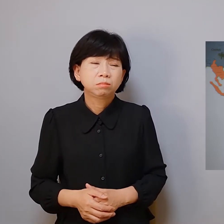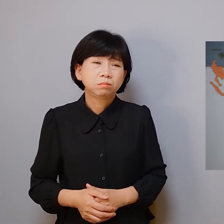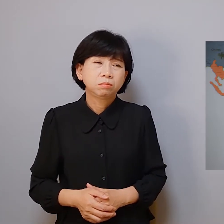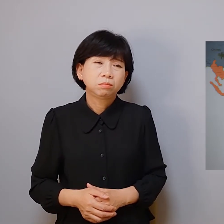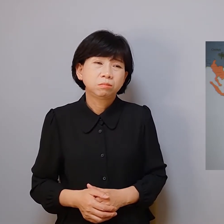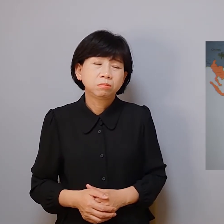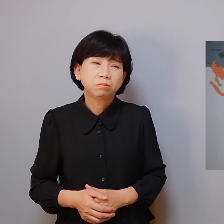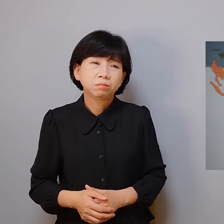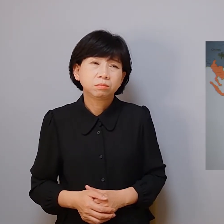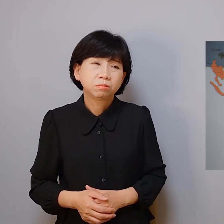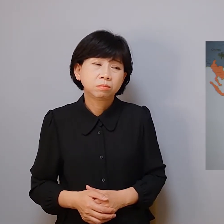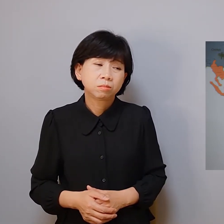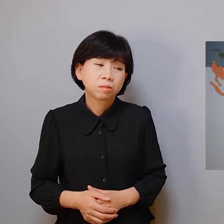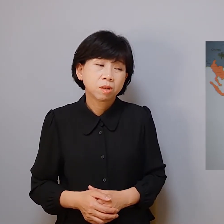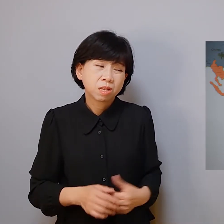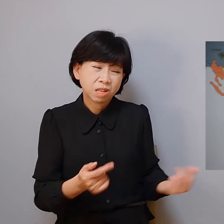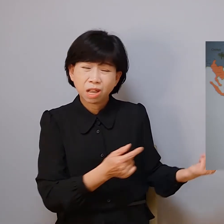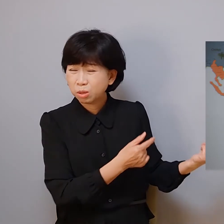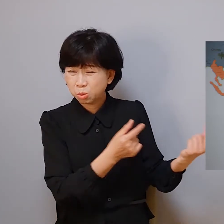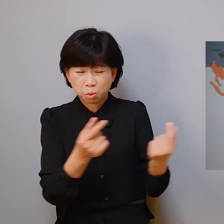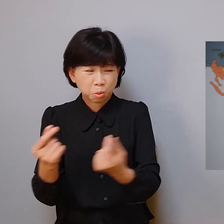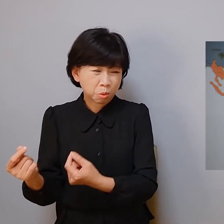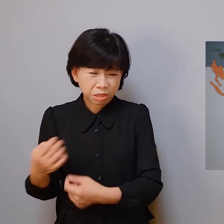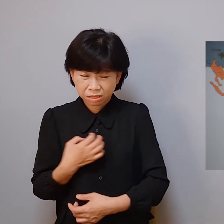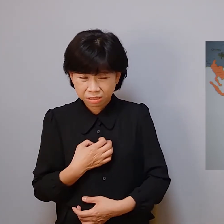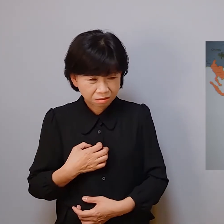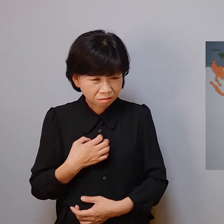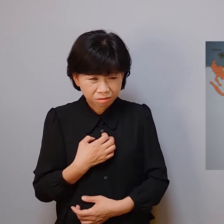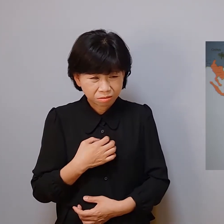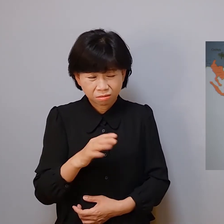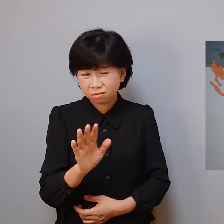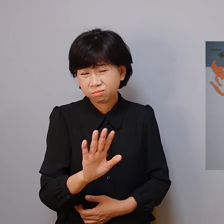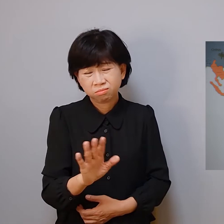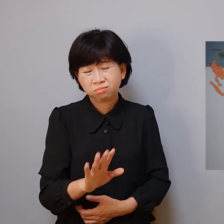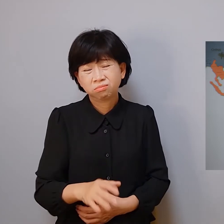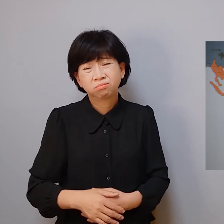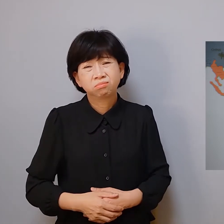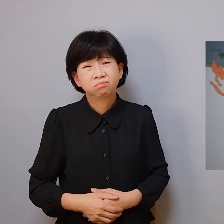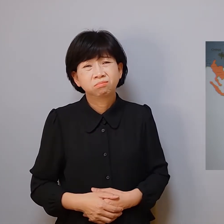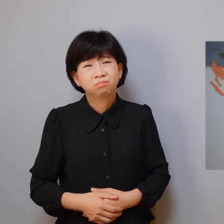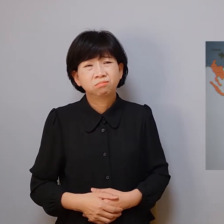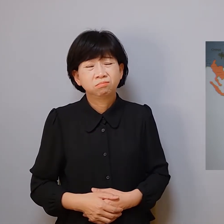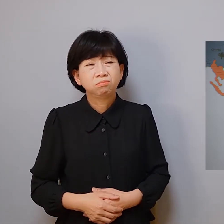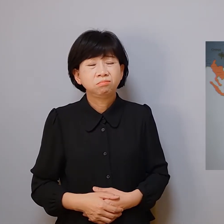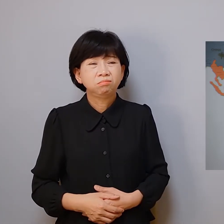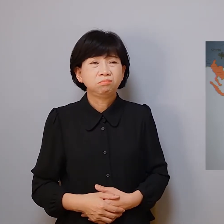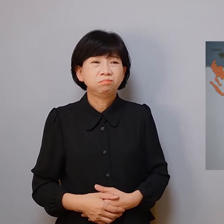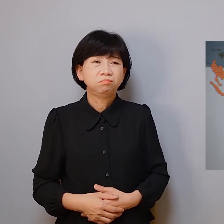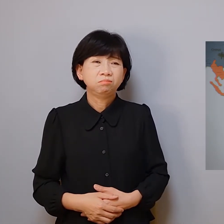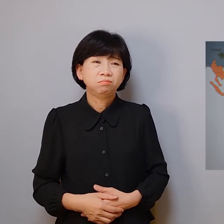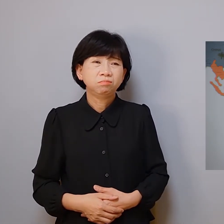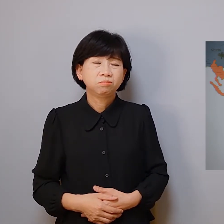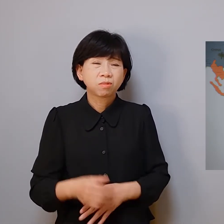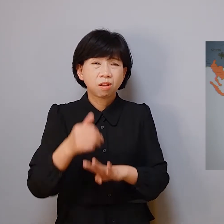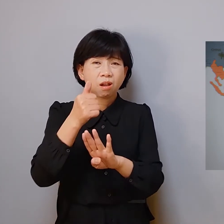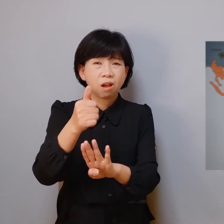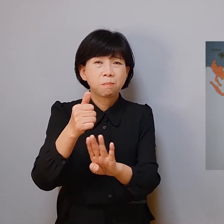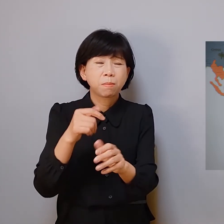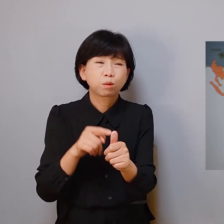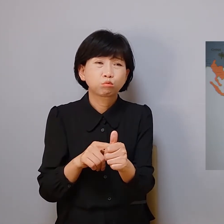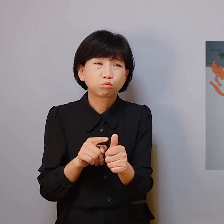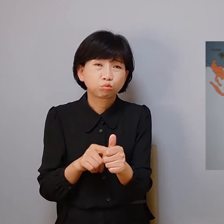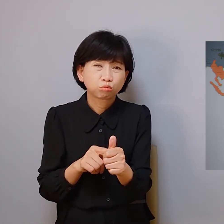많습니다. 모두가 다 이 시대를 걱정하며 하나님 앞에 울부짖는 건 아닙니다. 그런데